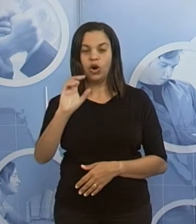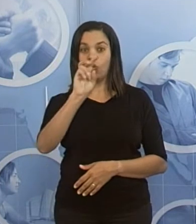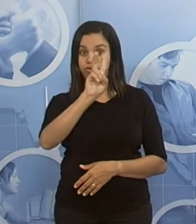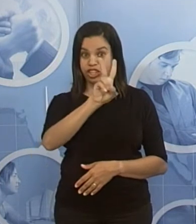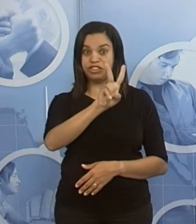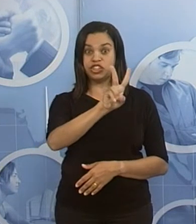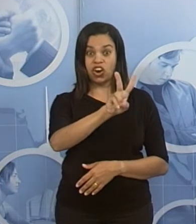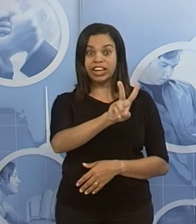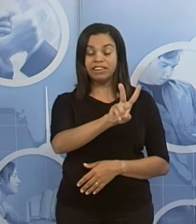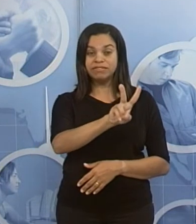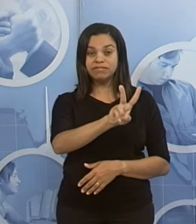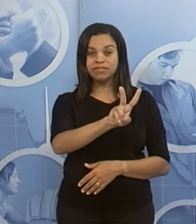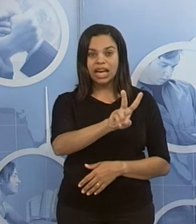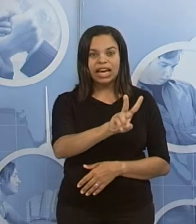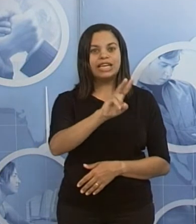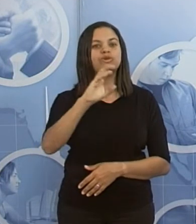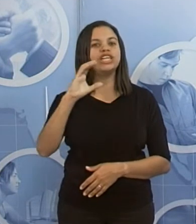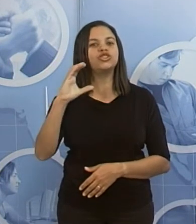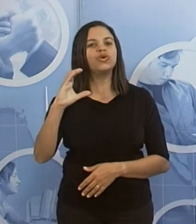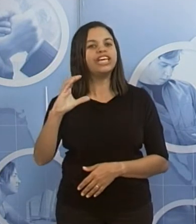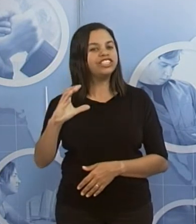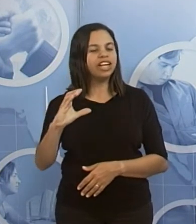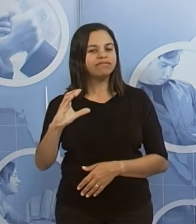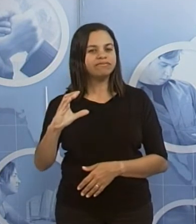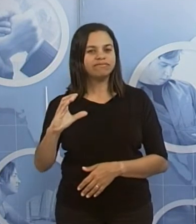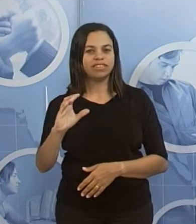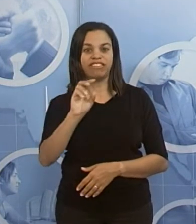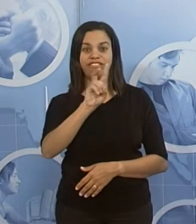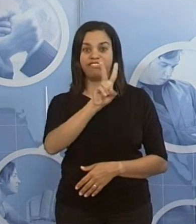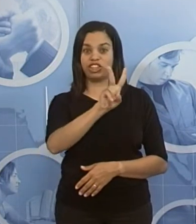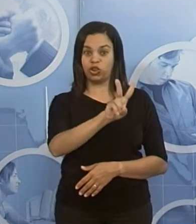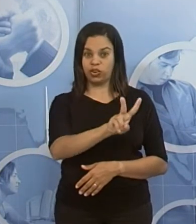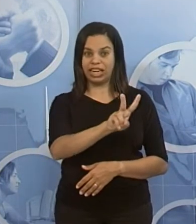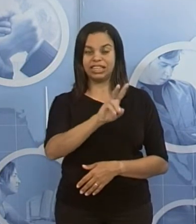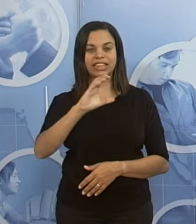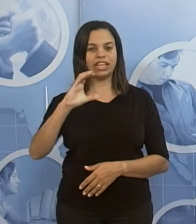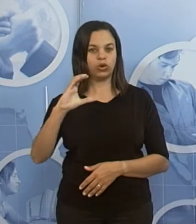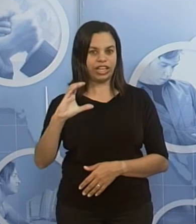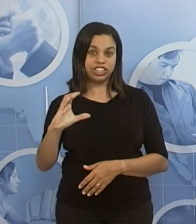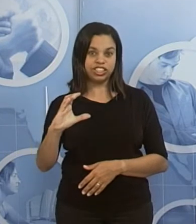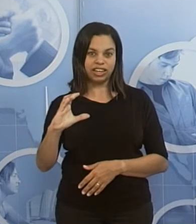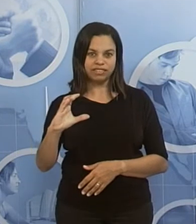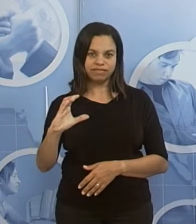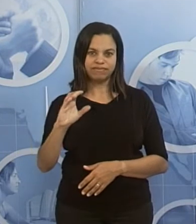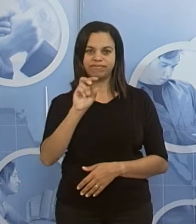o V de Vitória e o C de Conquista. Vitória da Conquista.